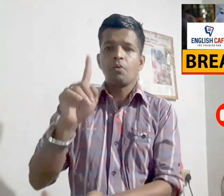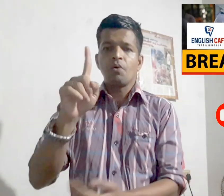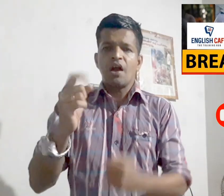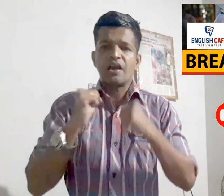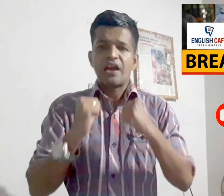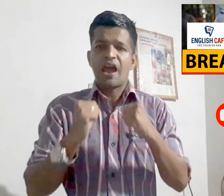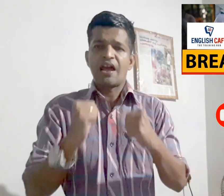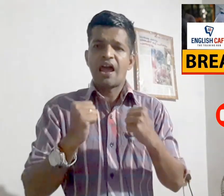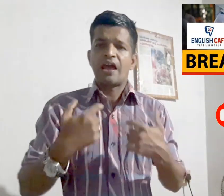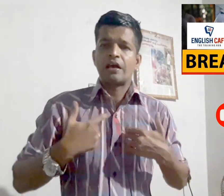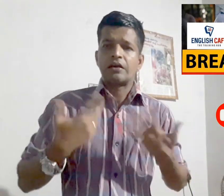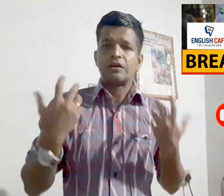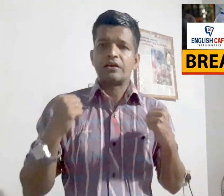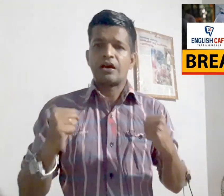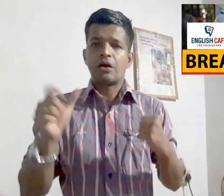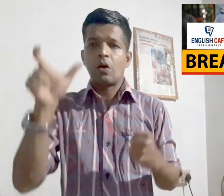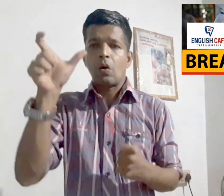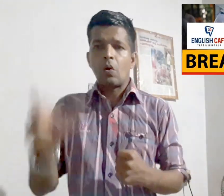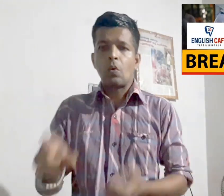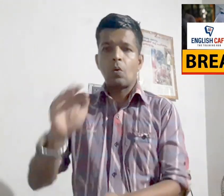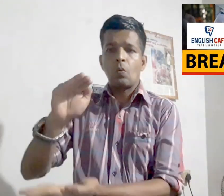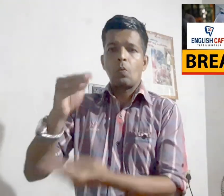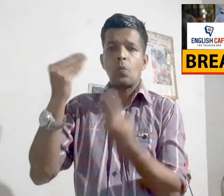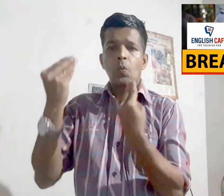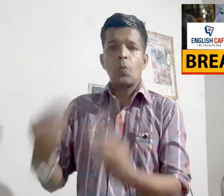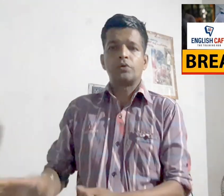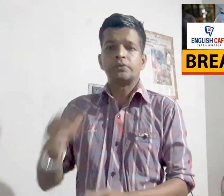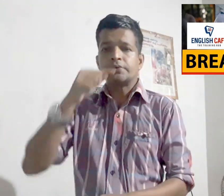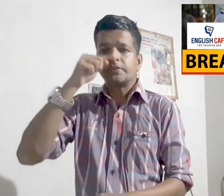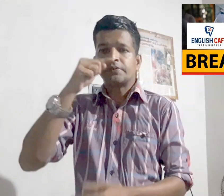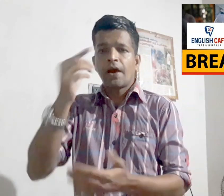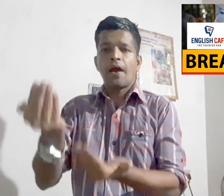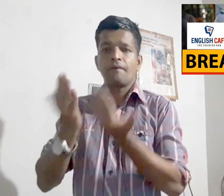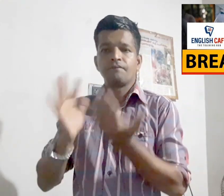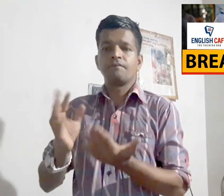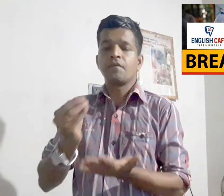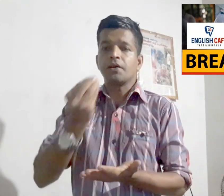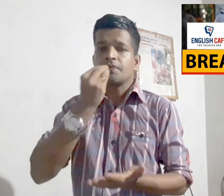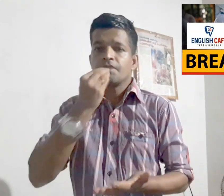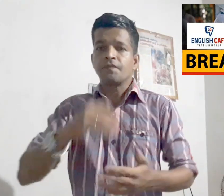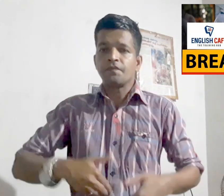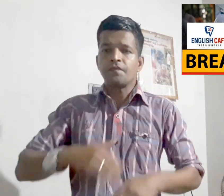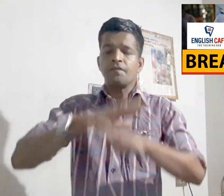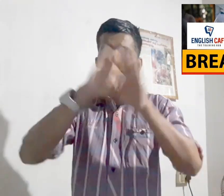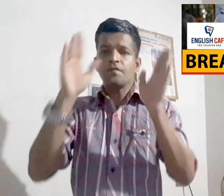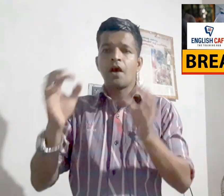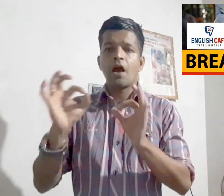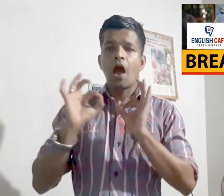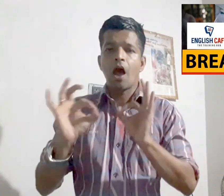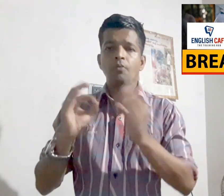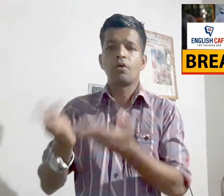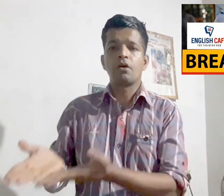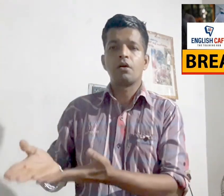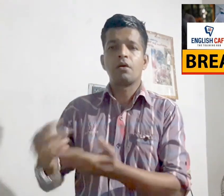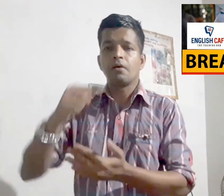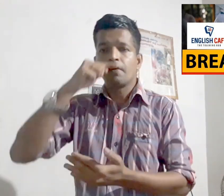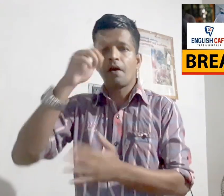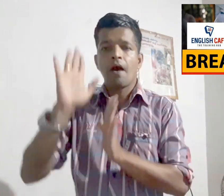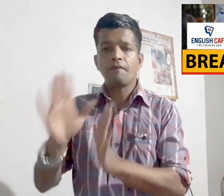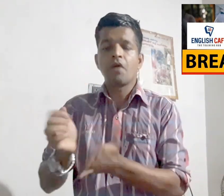സൗകര്യമൊരുക്കുമെന്ന് മന്ത്രിയുടെ ഉറപ്പ് പിന്നാലെ അജിനുള്ള ഫോൺ നാളെ വീട്ടിലെത്തുമെന്ന് അറിയിച്ച് കൊണ്ടോട്ടി എം എൽ എ ടി വി ഇബ്രാഹിമിന്റെ ഇടപെടൽ ഈ കുട്ടിയുടെ പ്രശ്നം ഞാൻ